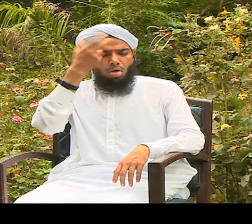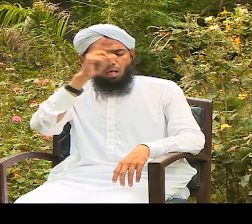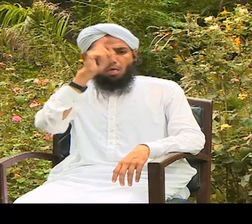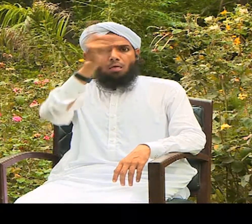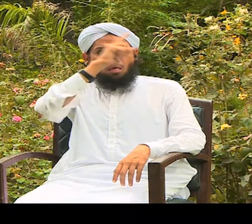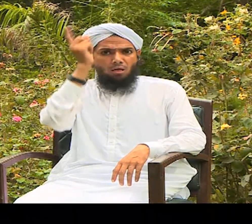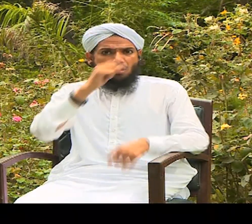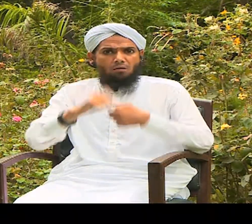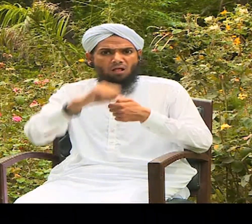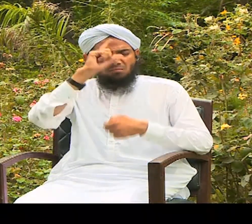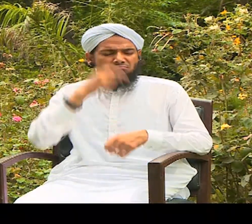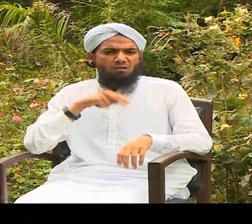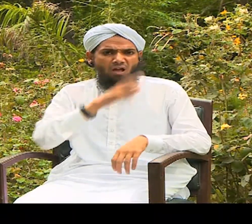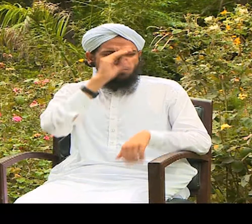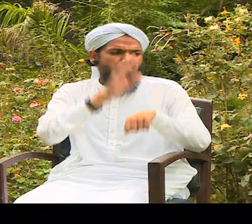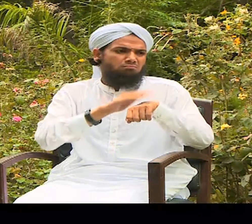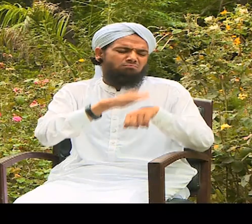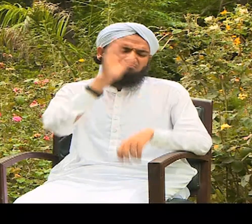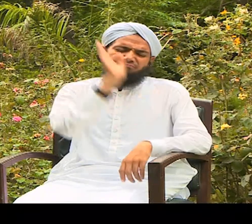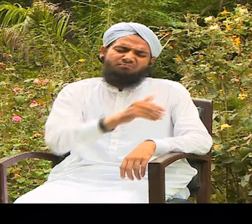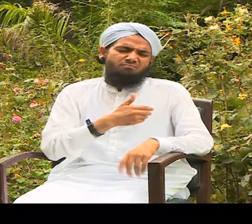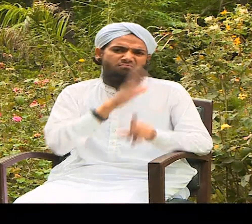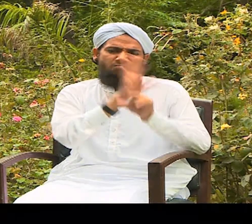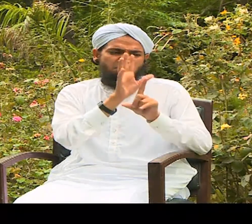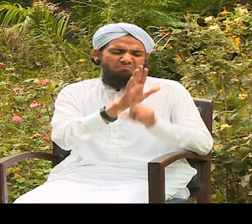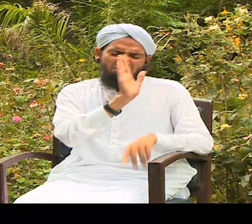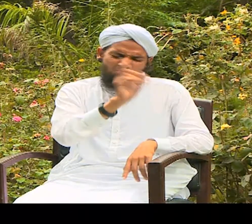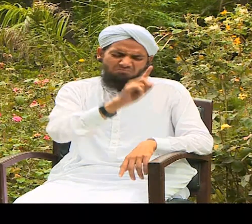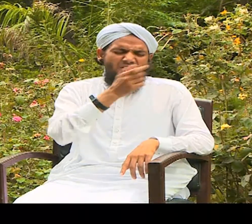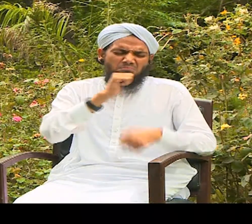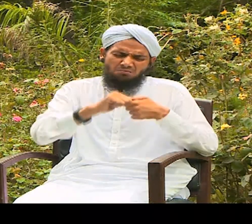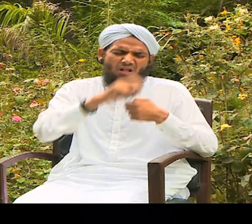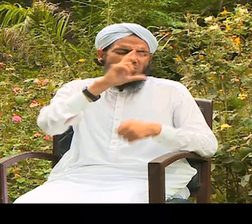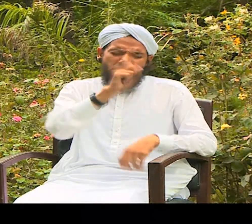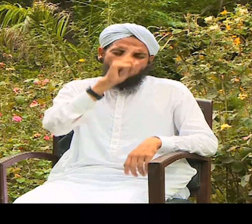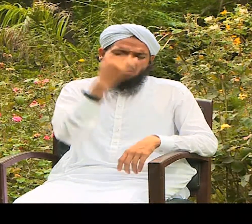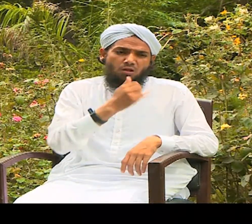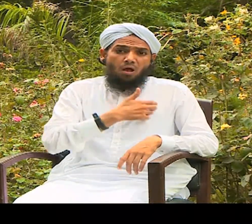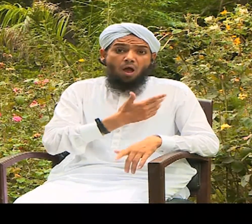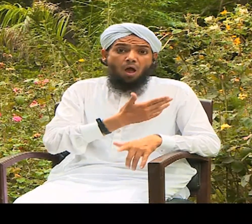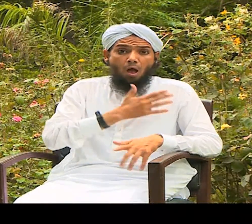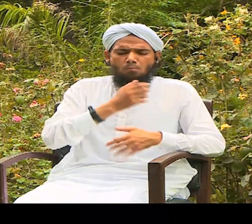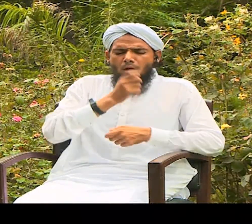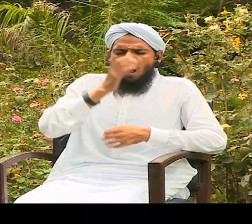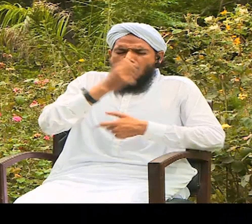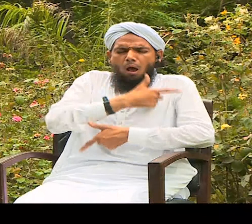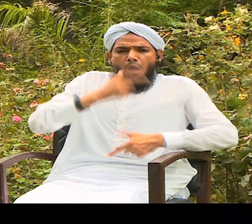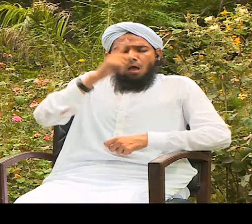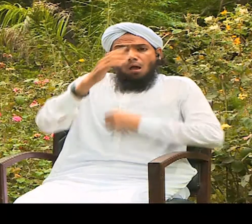میں دیکھا تو میری طرف آئی اور مجھے سمجھانے لگی۔ مجھے غصہ آ گیا اور میں نے ایک گھونسا اپنی